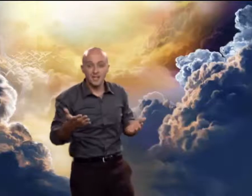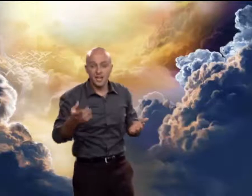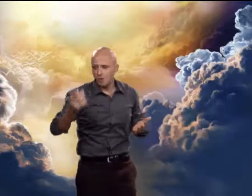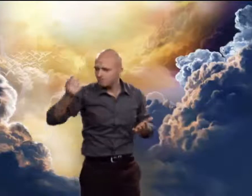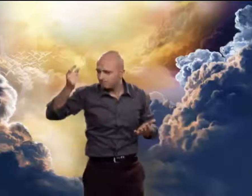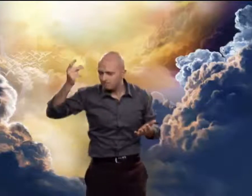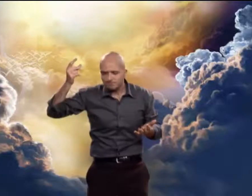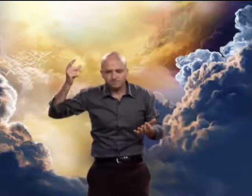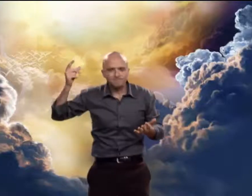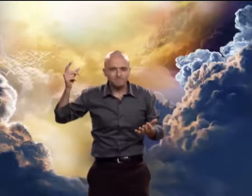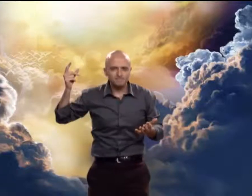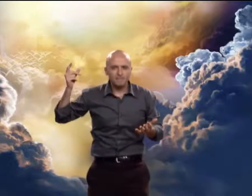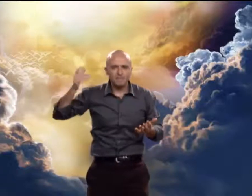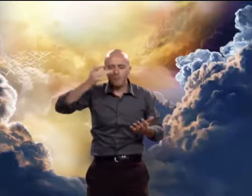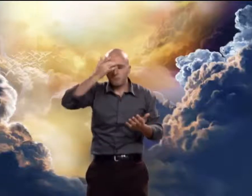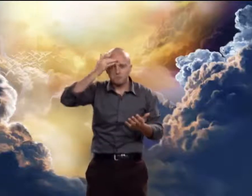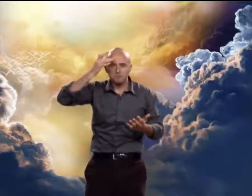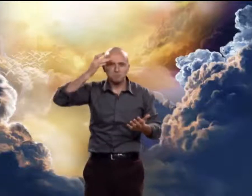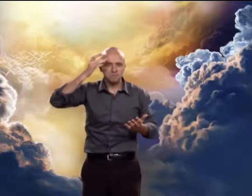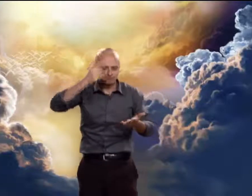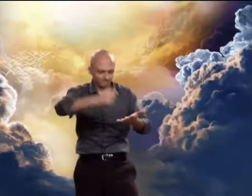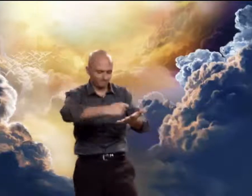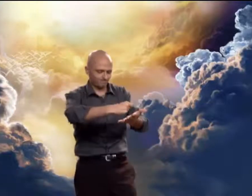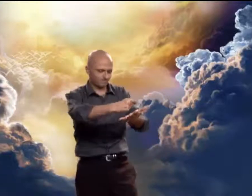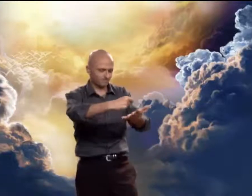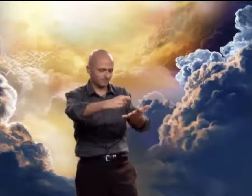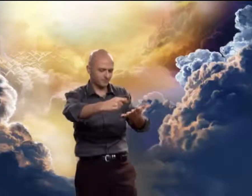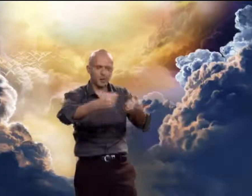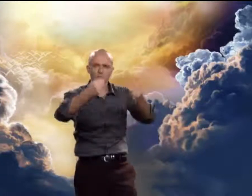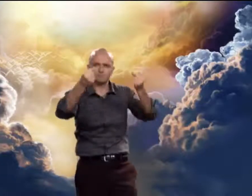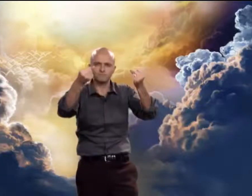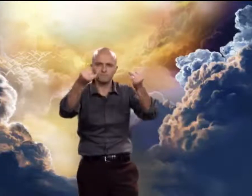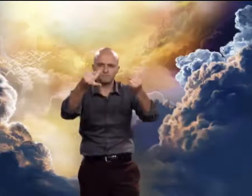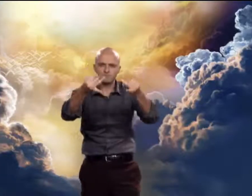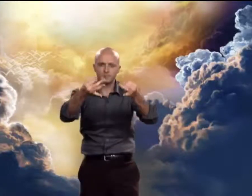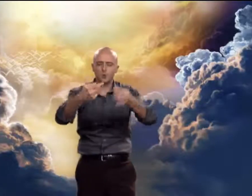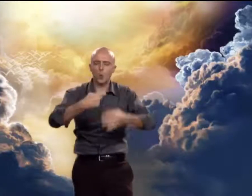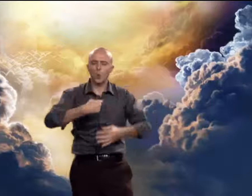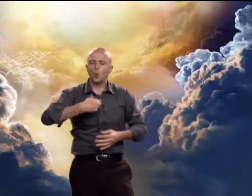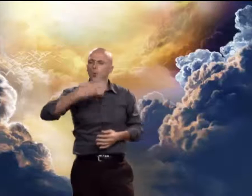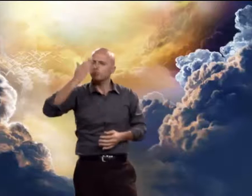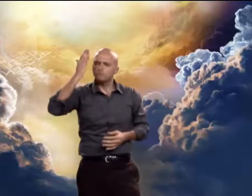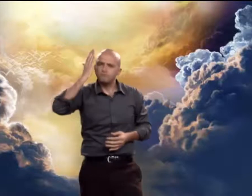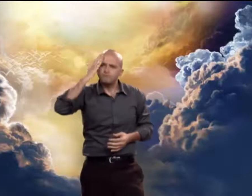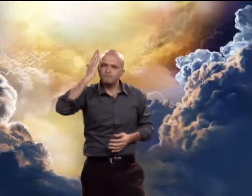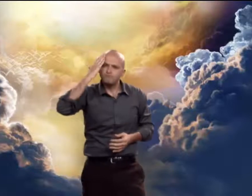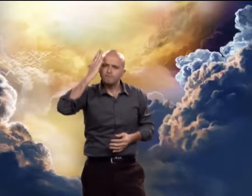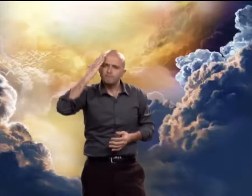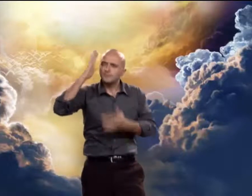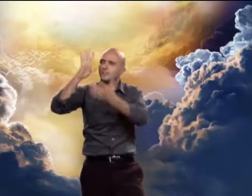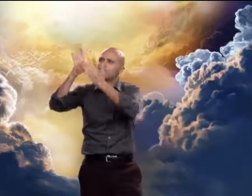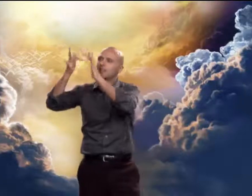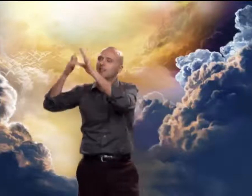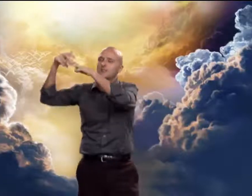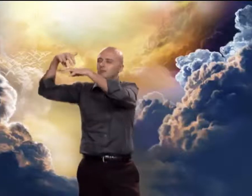foi a esperança da Igreja Apostólica, da Igreja no Deserto e dos reformadores. A profecia não